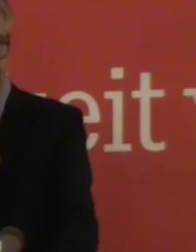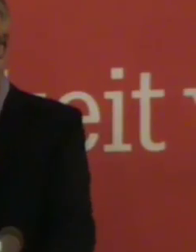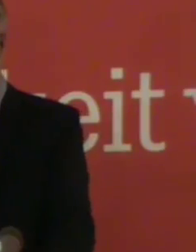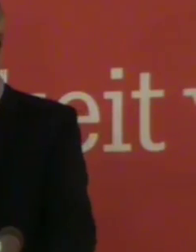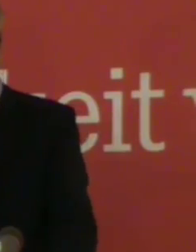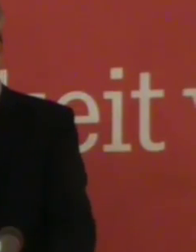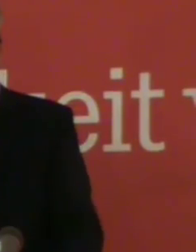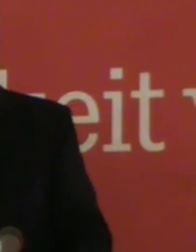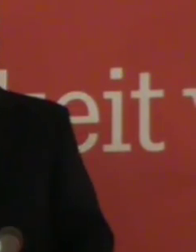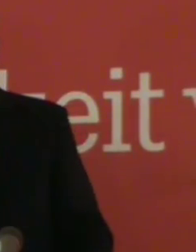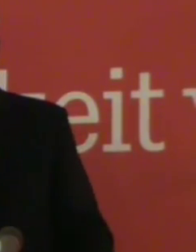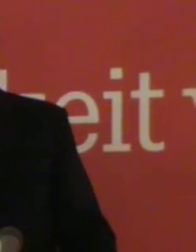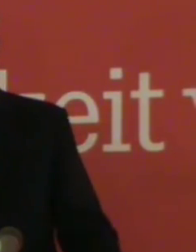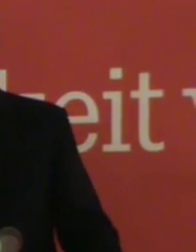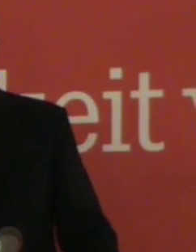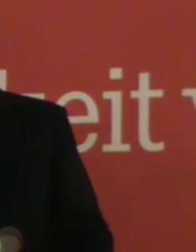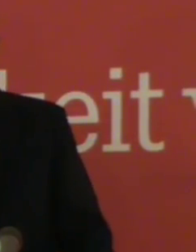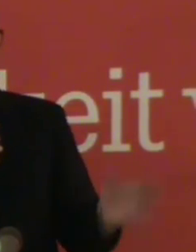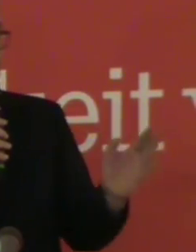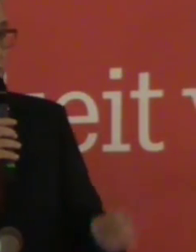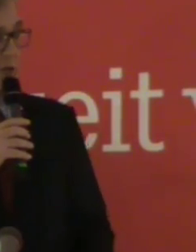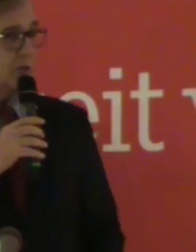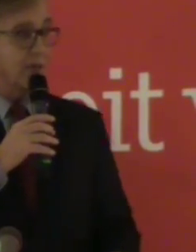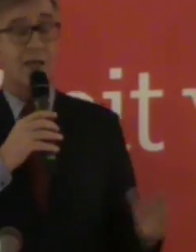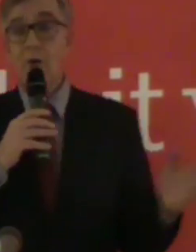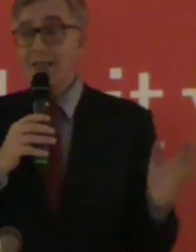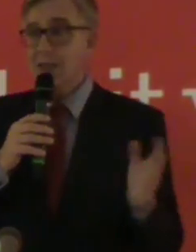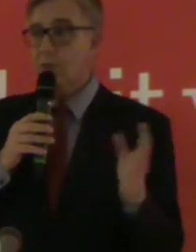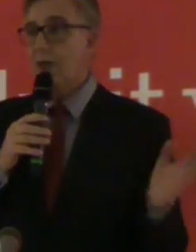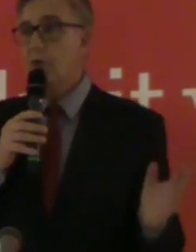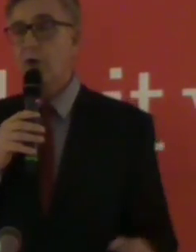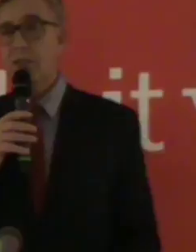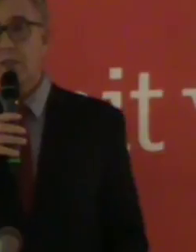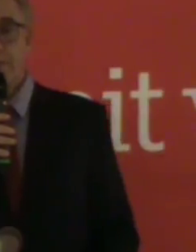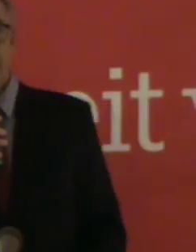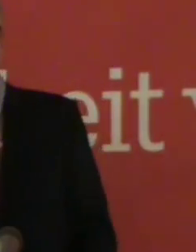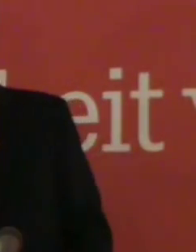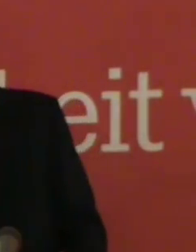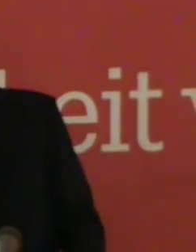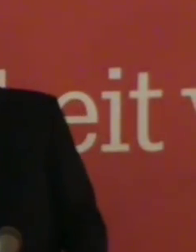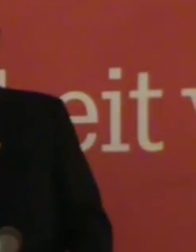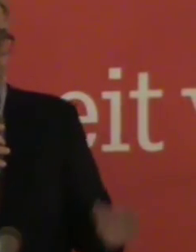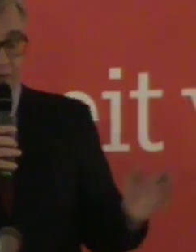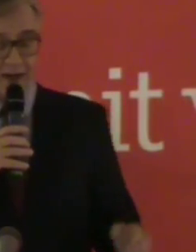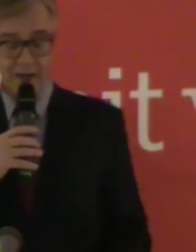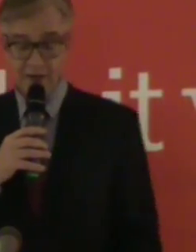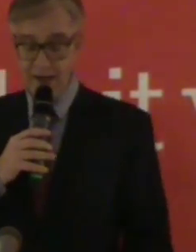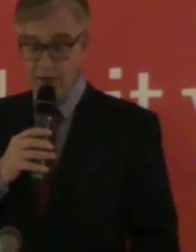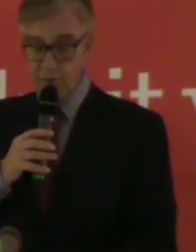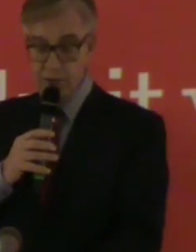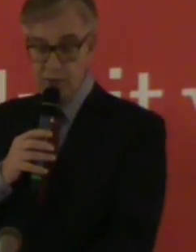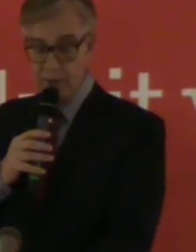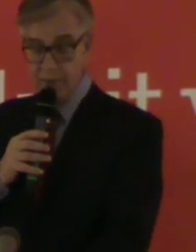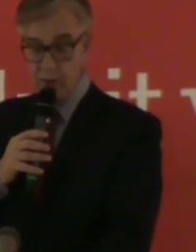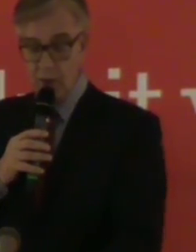in unserem Land haben. Mir ist das ganz, ganz wichtig. Und wir haben die Situation, dass auch ganz aktuell und heute Bomben auf Raqqa fallen,